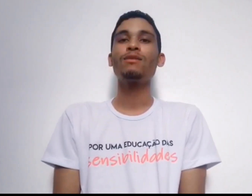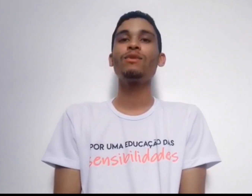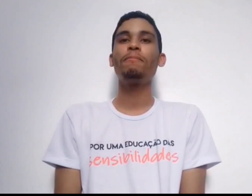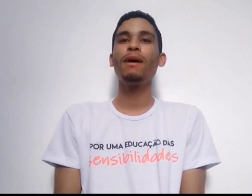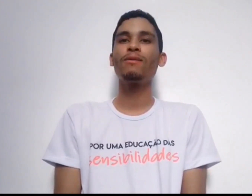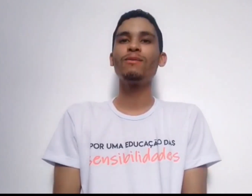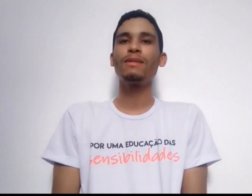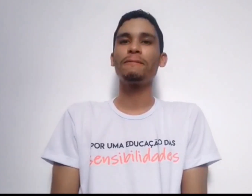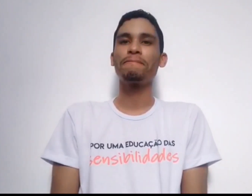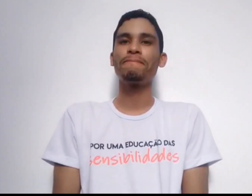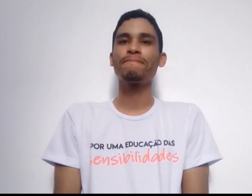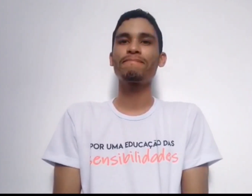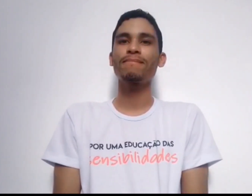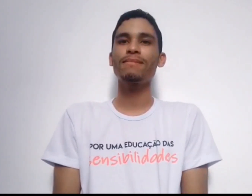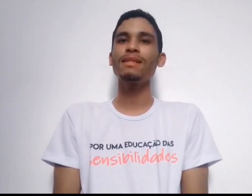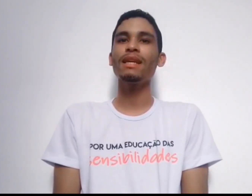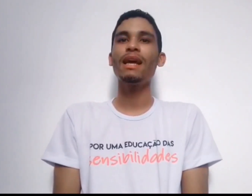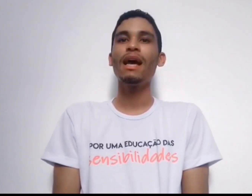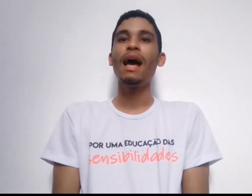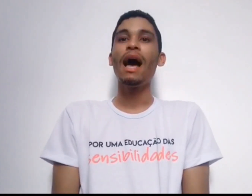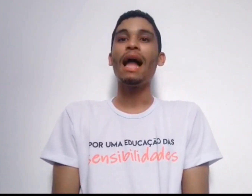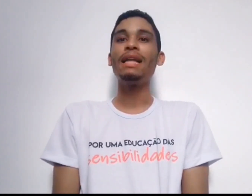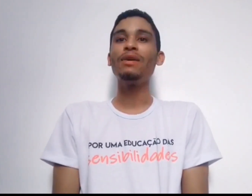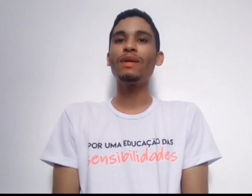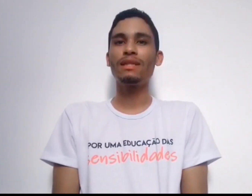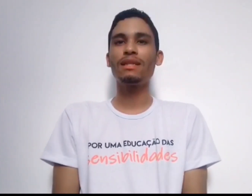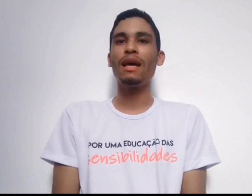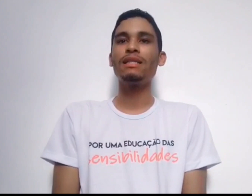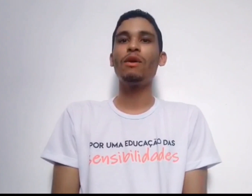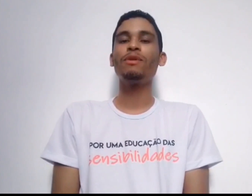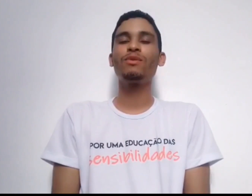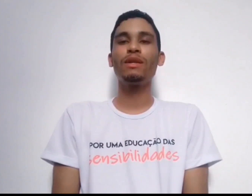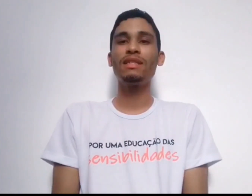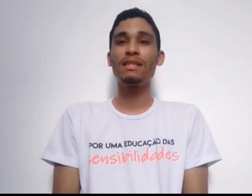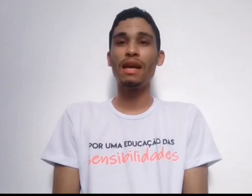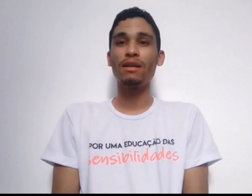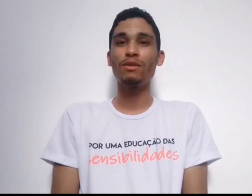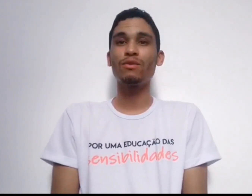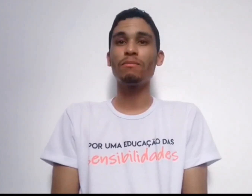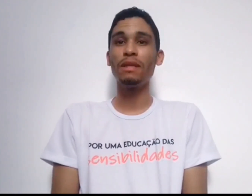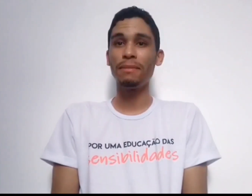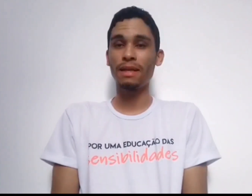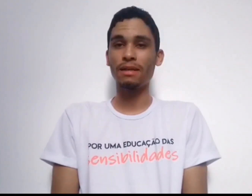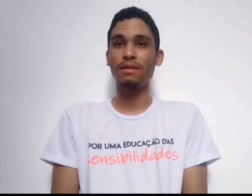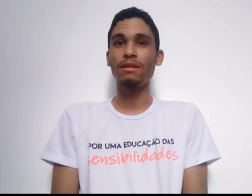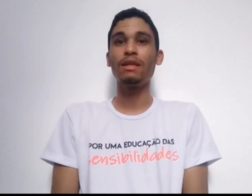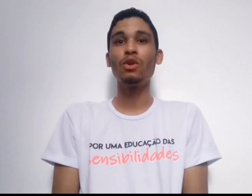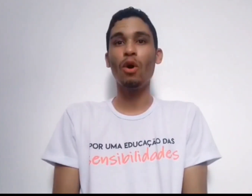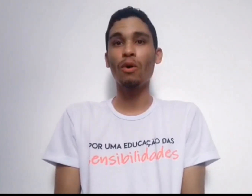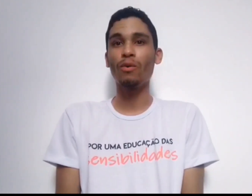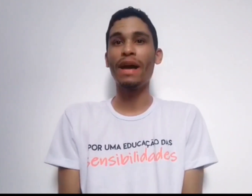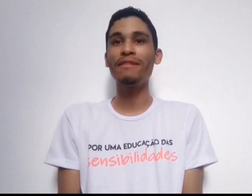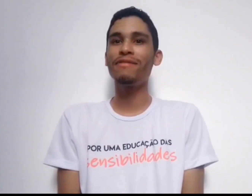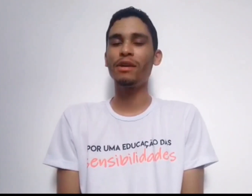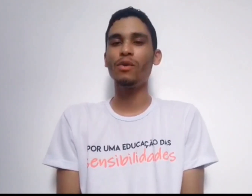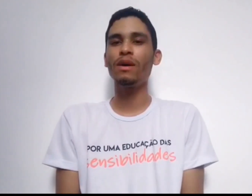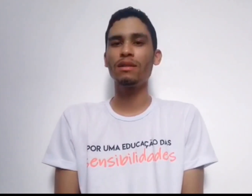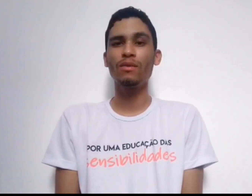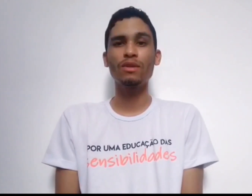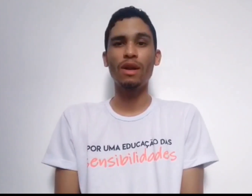segunda pergunta. A língua de sinais é uma mistura de gestos, mímicas e logo é inferior às línguas